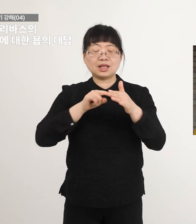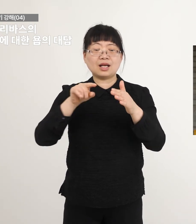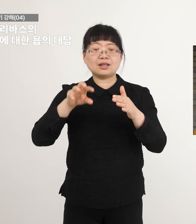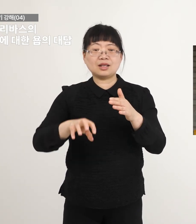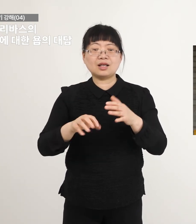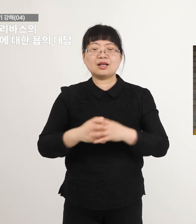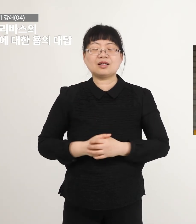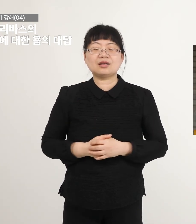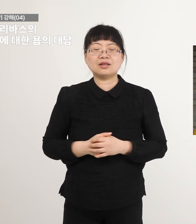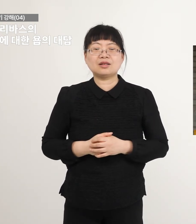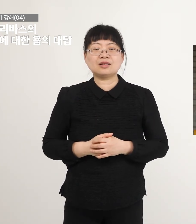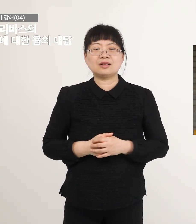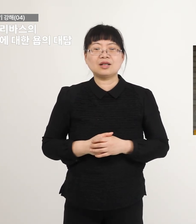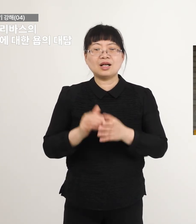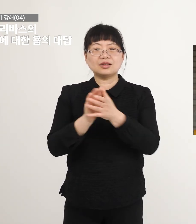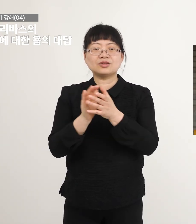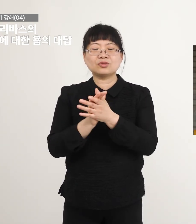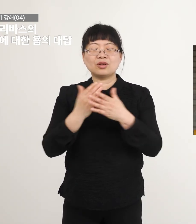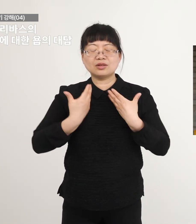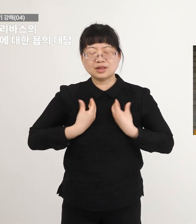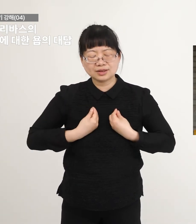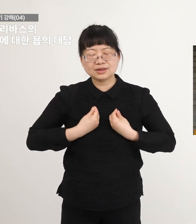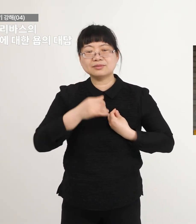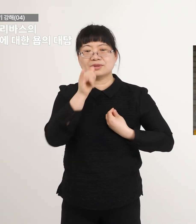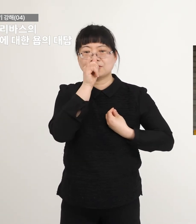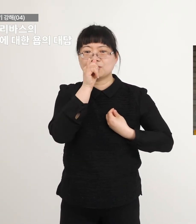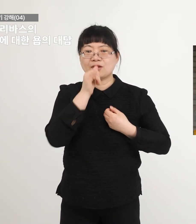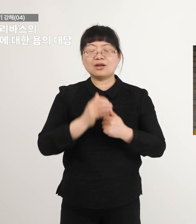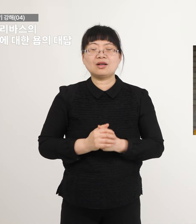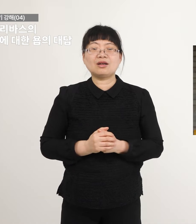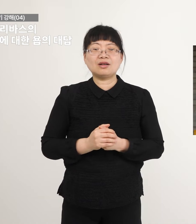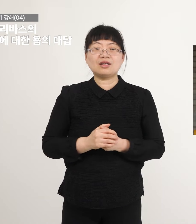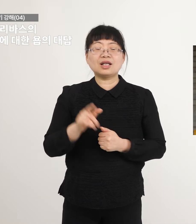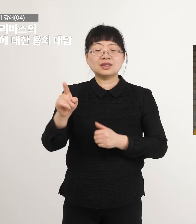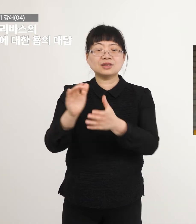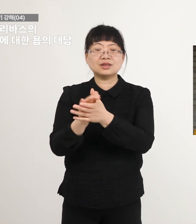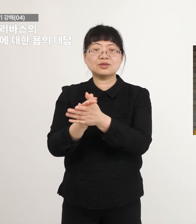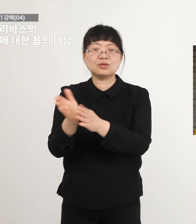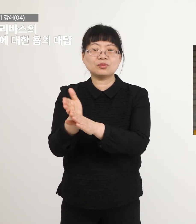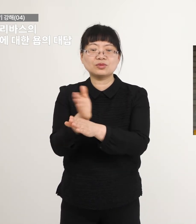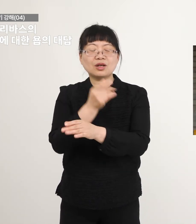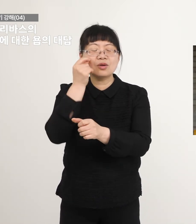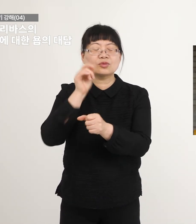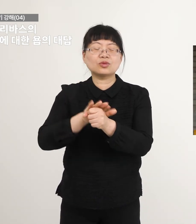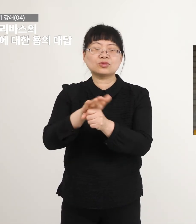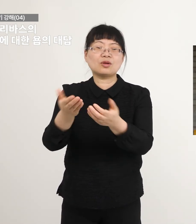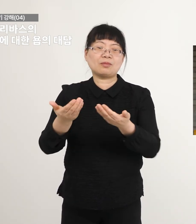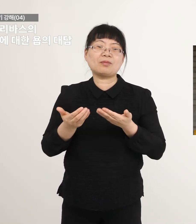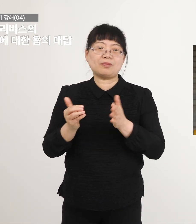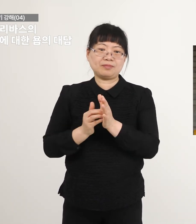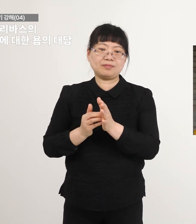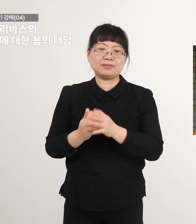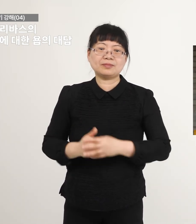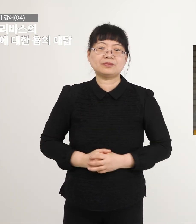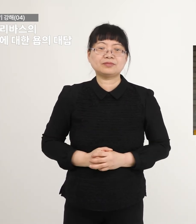세상에서도 친구가 낙심을 하면 그 친구로부터 동정을 받는